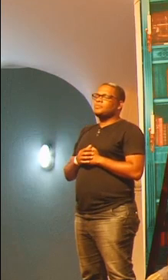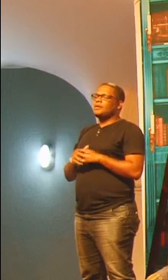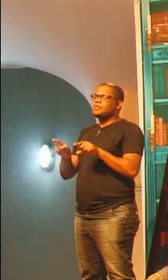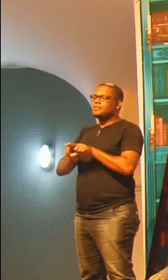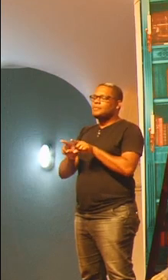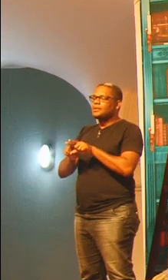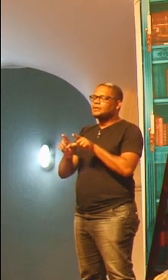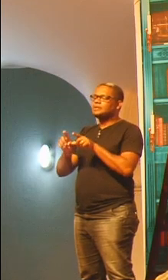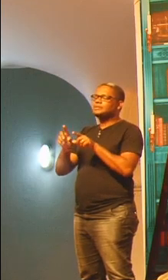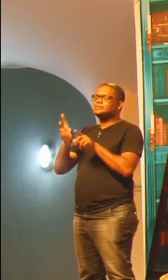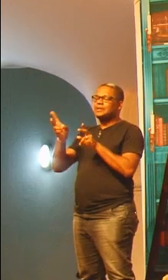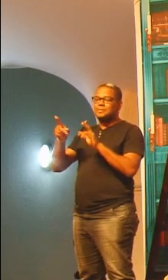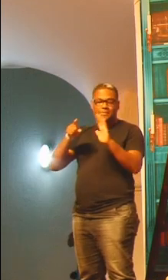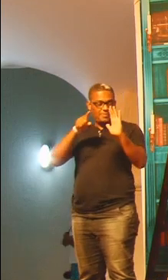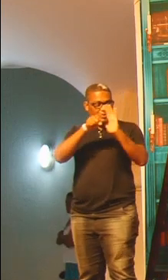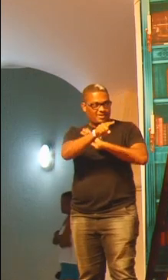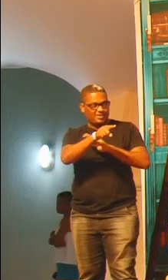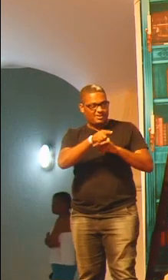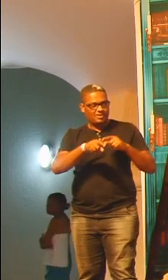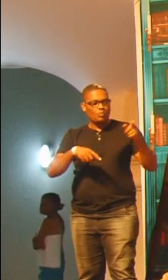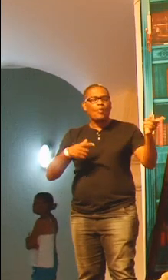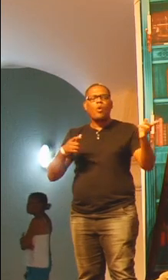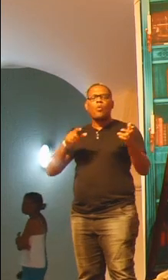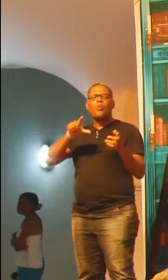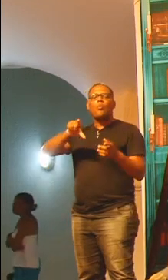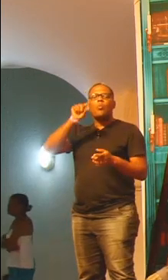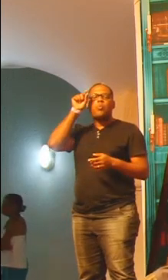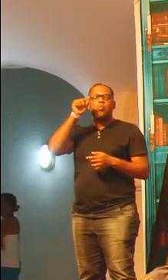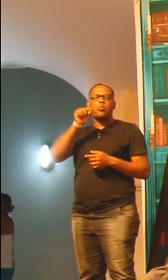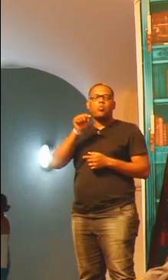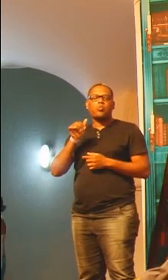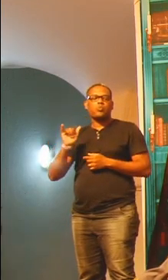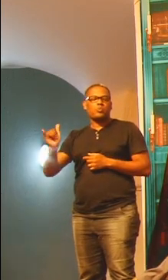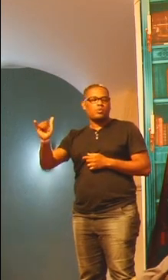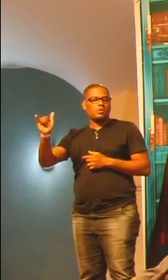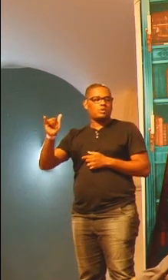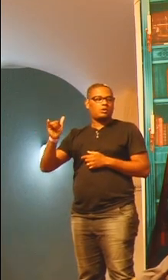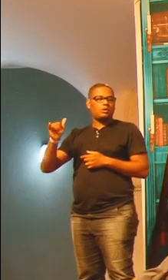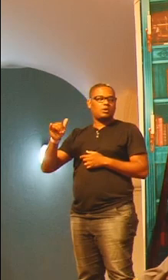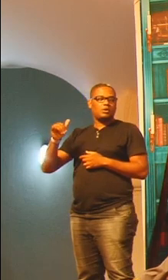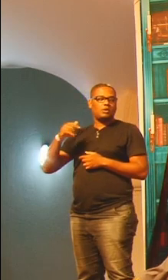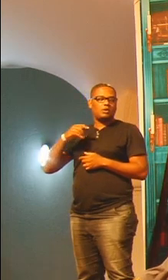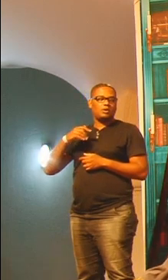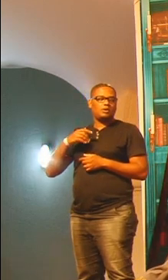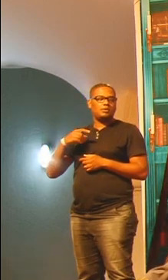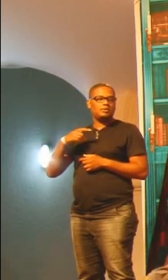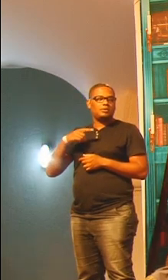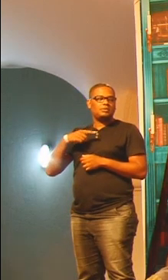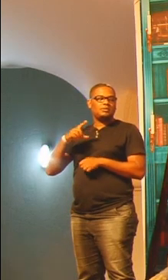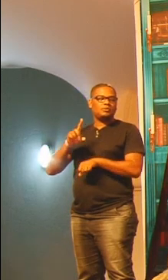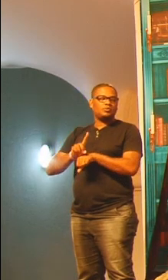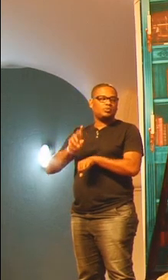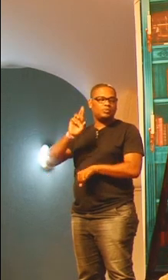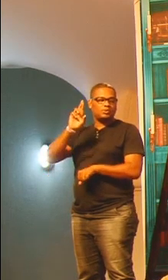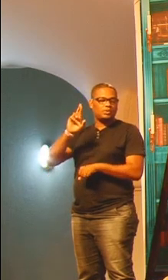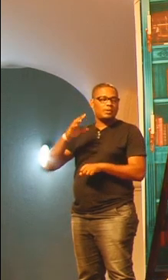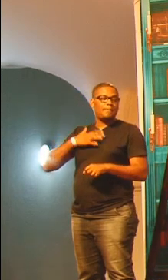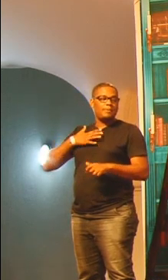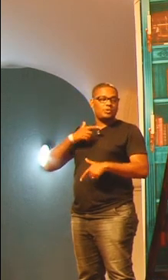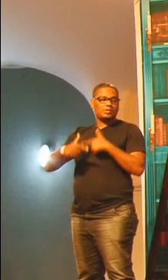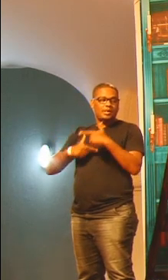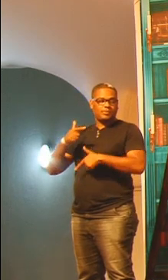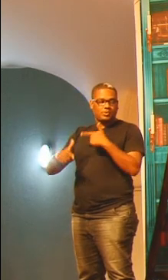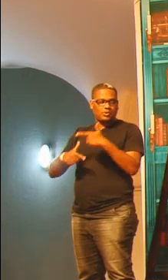quando perguntam também sobre as opções narrativas que eu fiz no romance Torto Arado, eu sempre lembro dos meus trabalhos